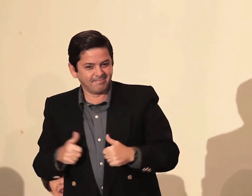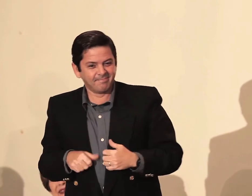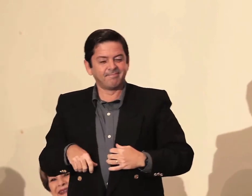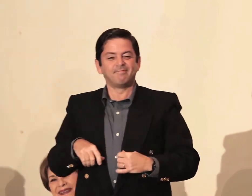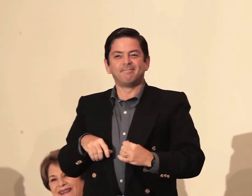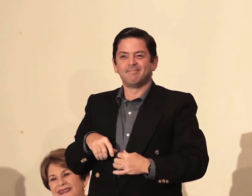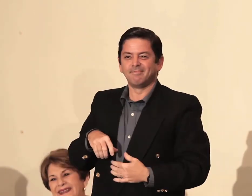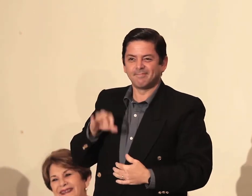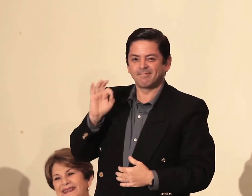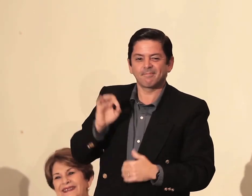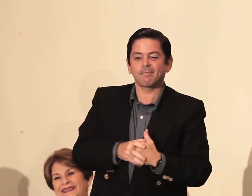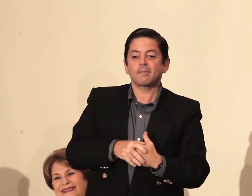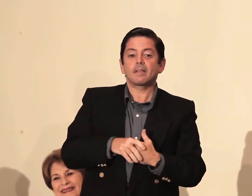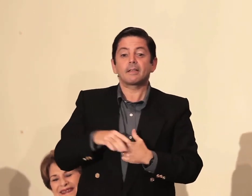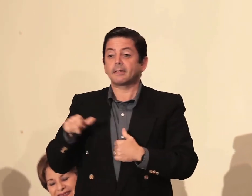preguntas. Muy bien.